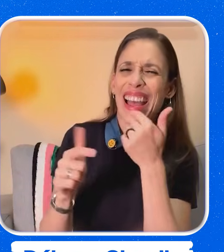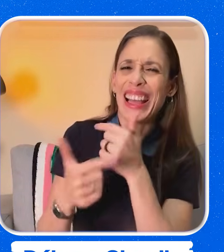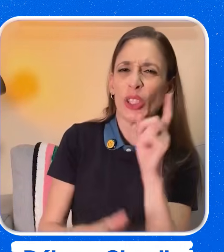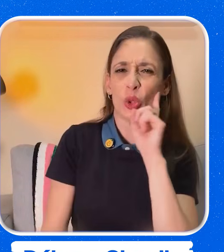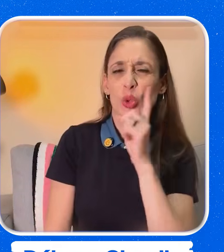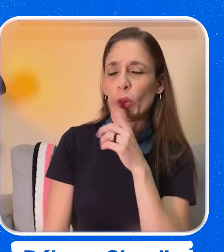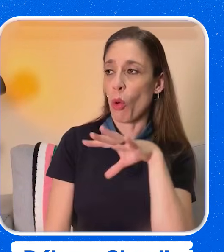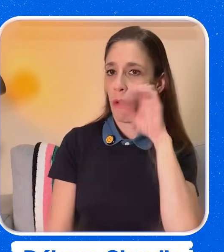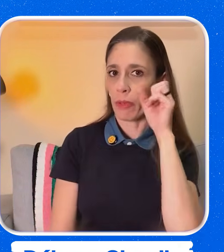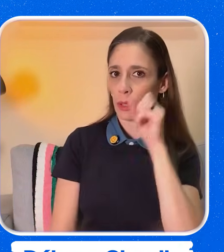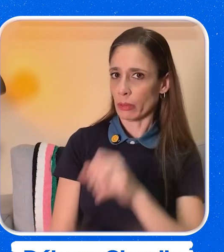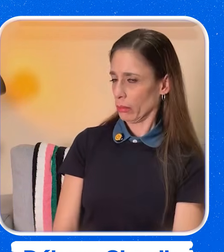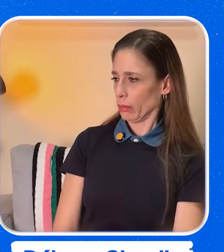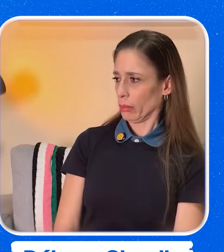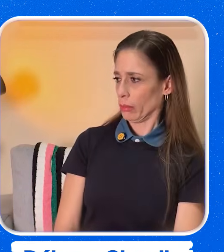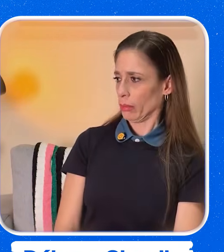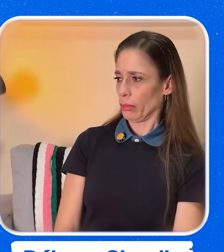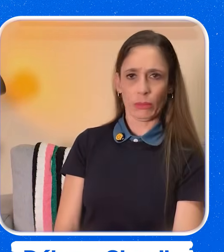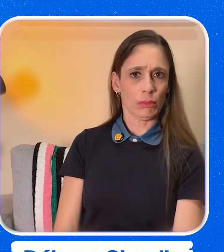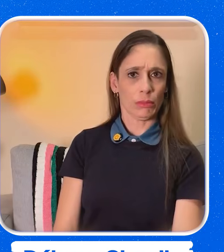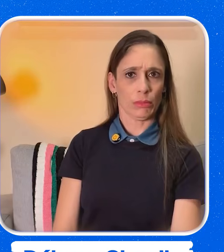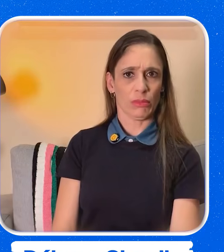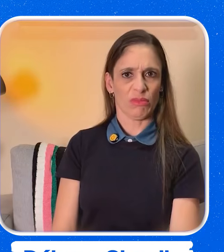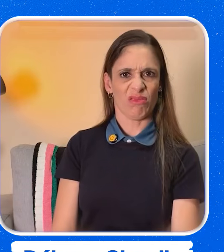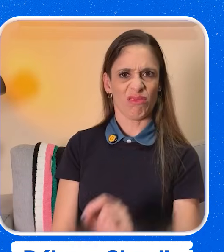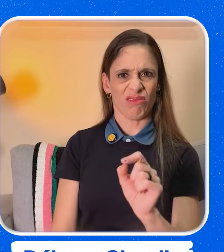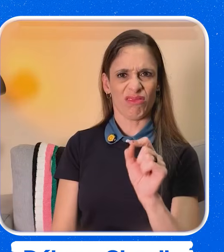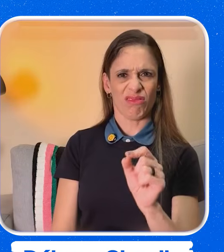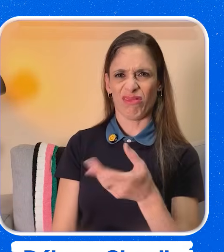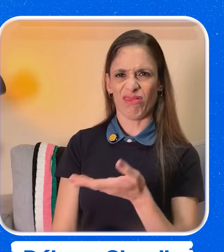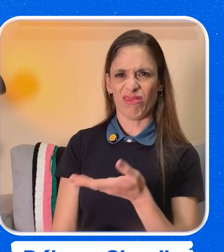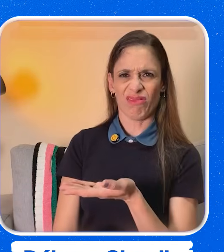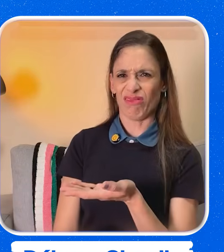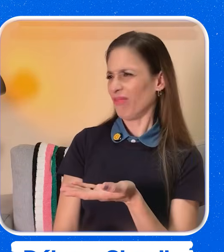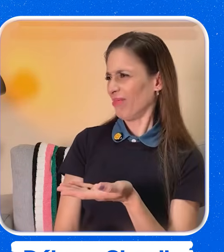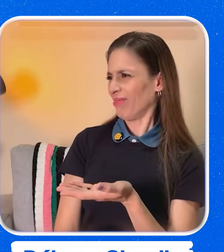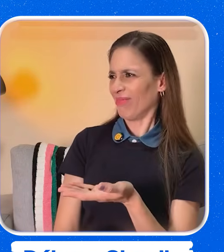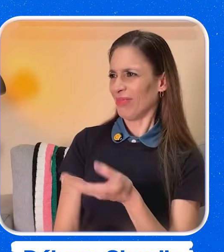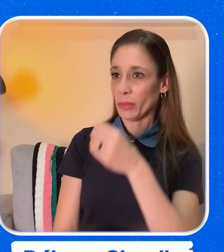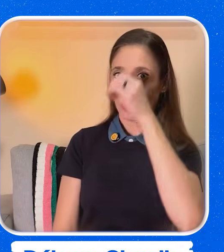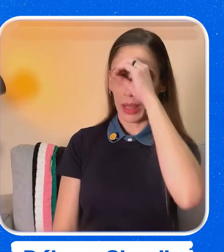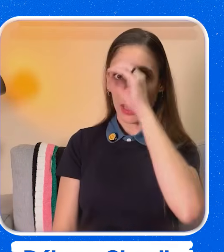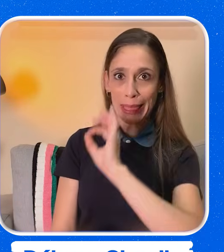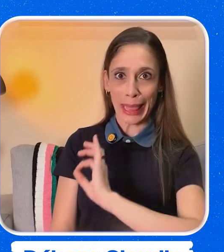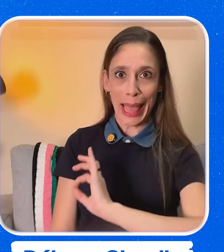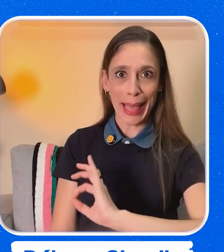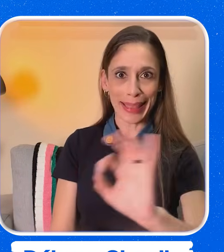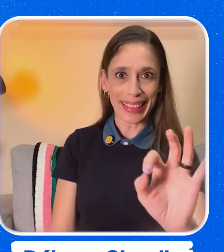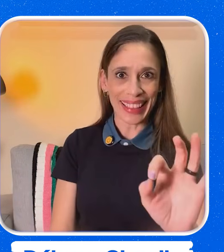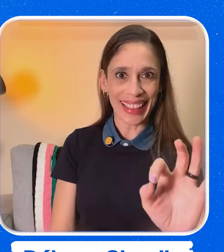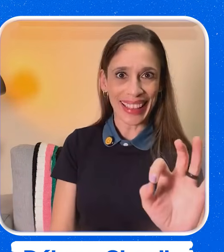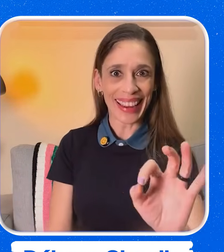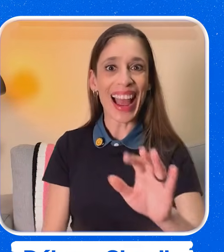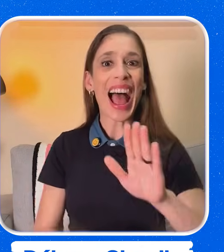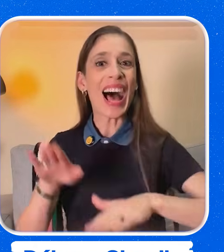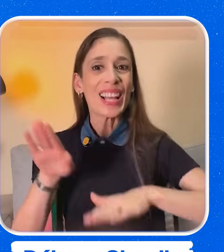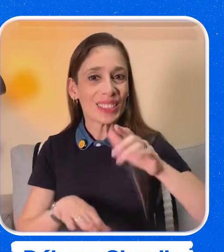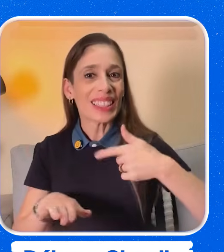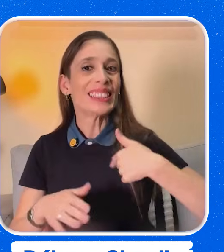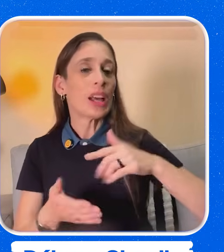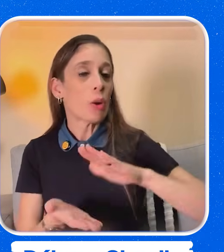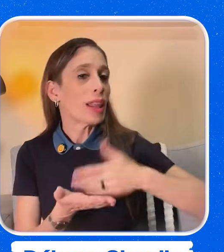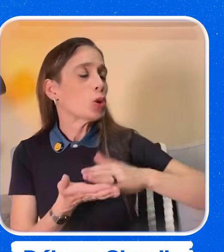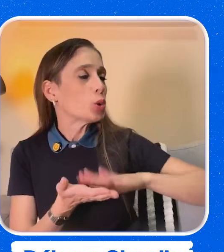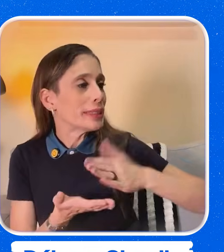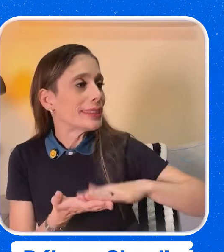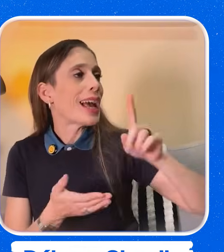pessoal ouvinte assim olhando, tipo, sem entender nada. E aí eu virava para eles e às vezes traduzia, né? Falava,